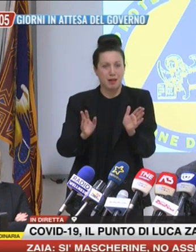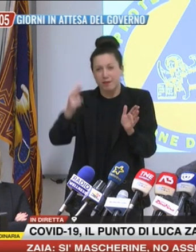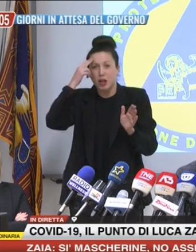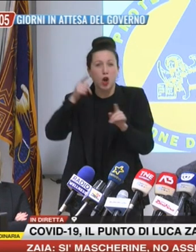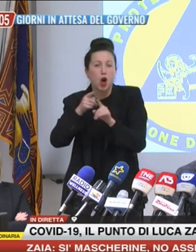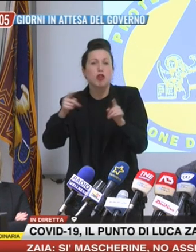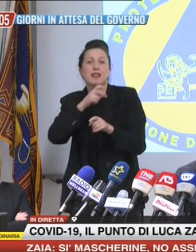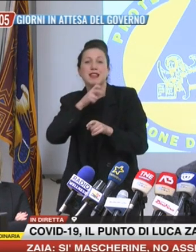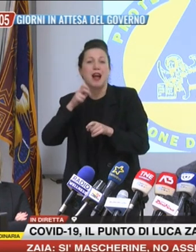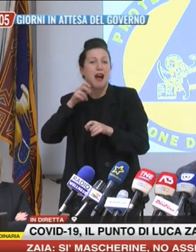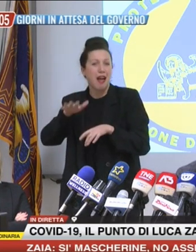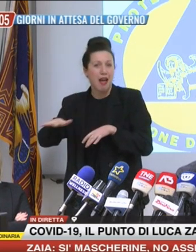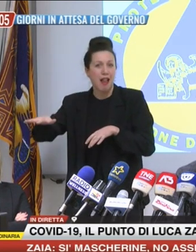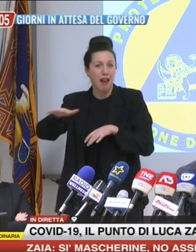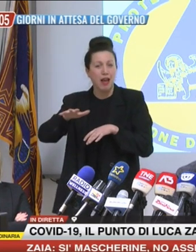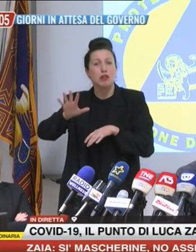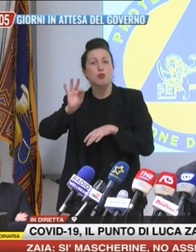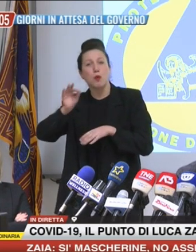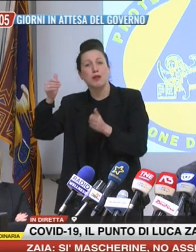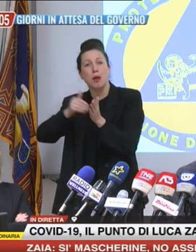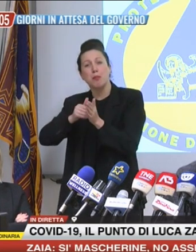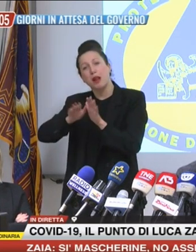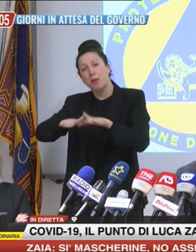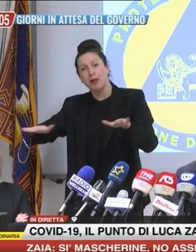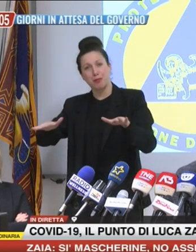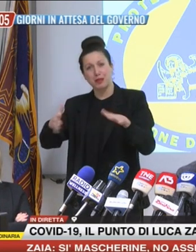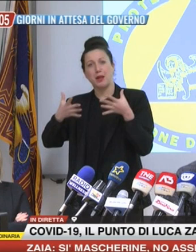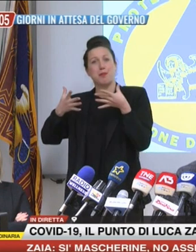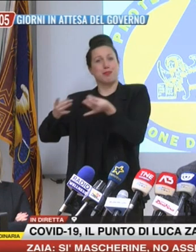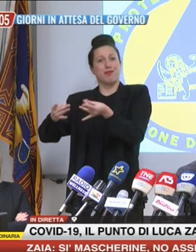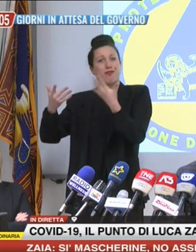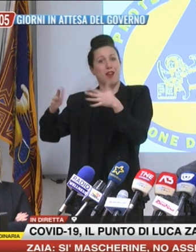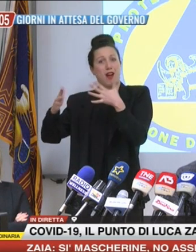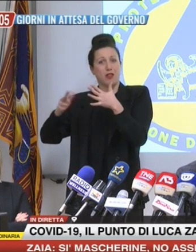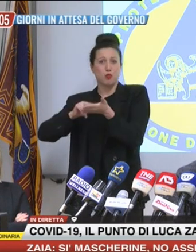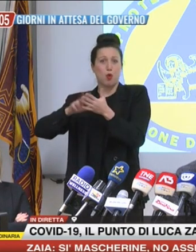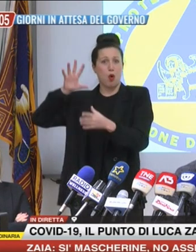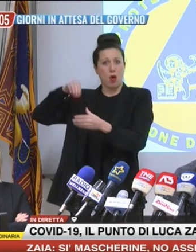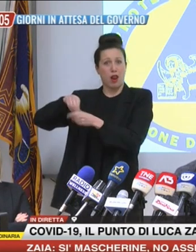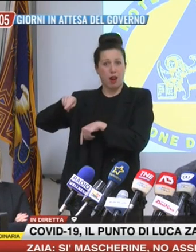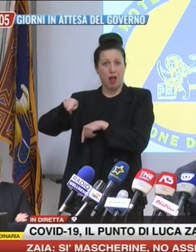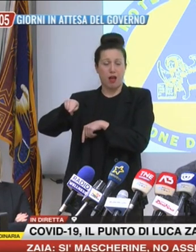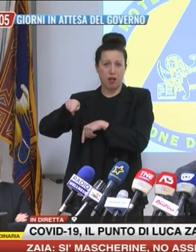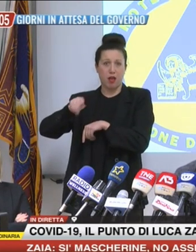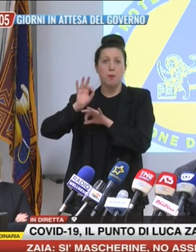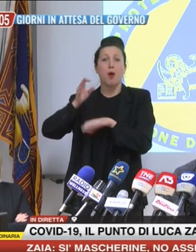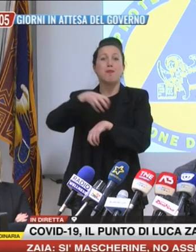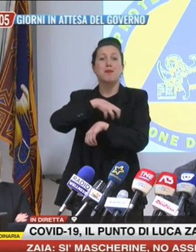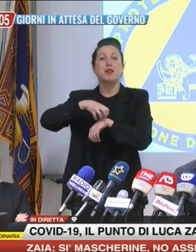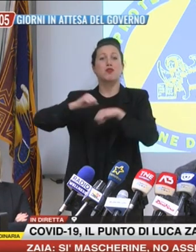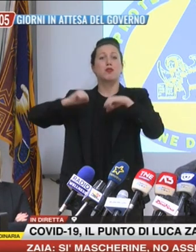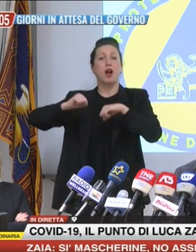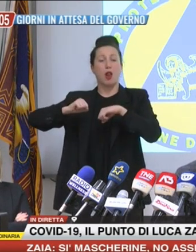hanno 50.000 bambini infetti delle scuole, lo ha riportato il ministro della